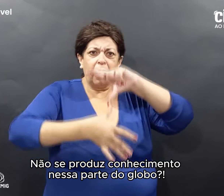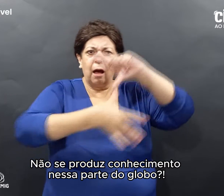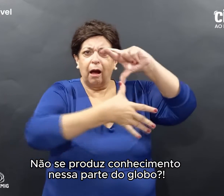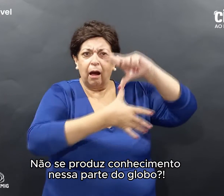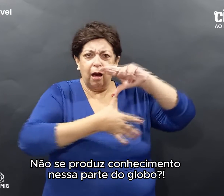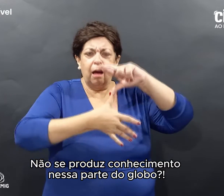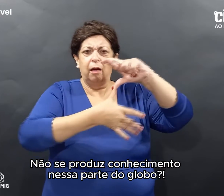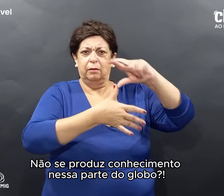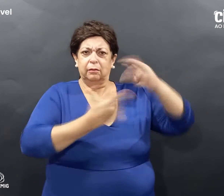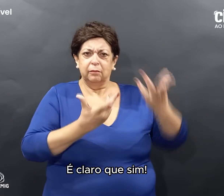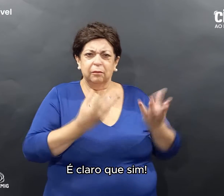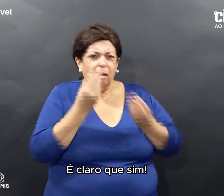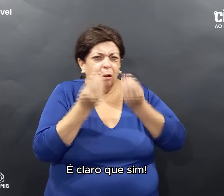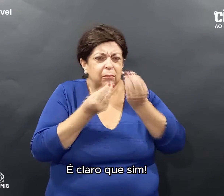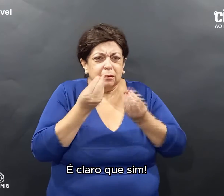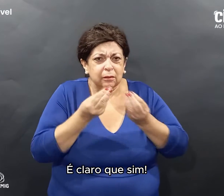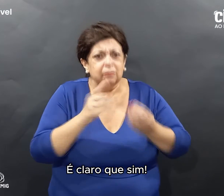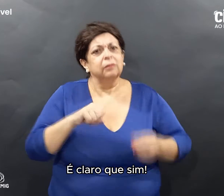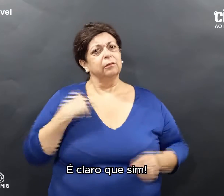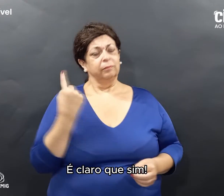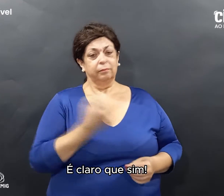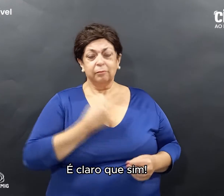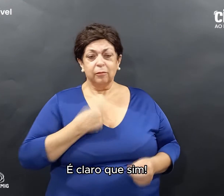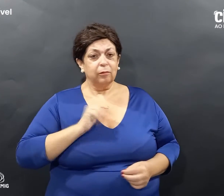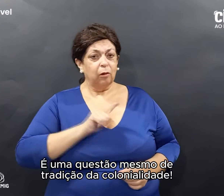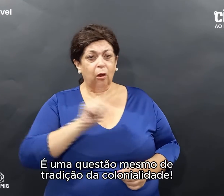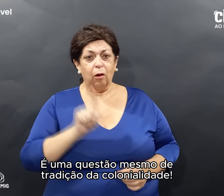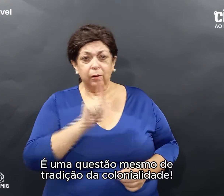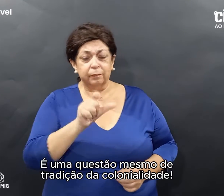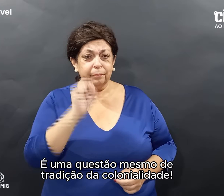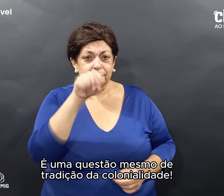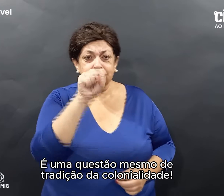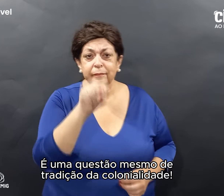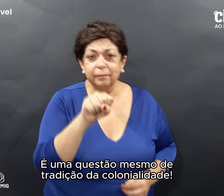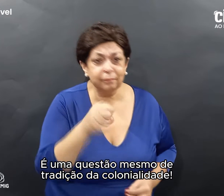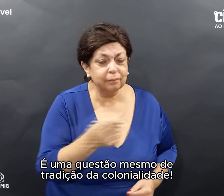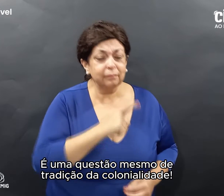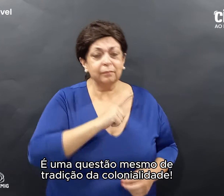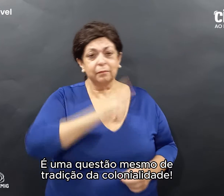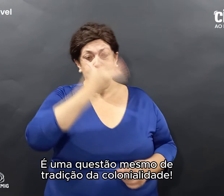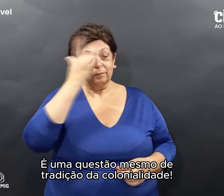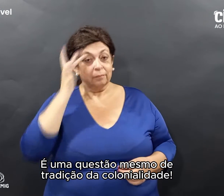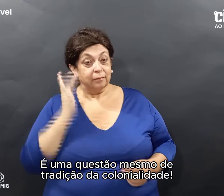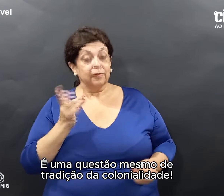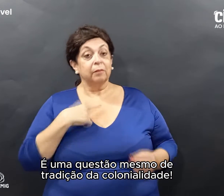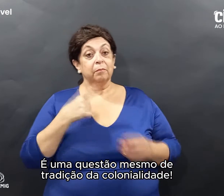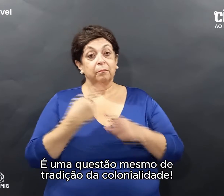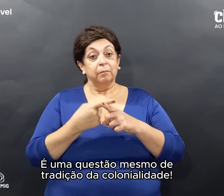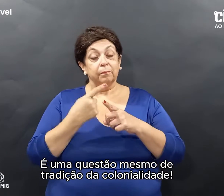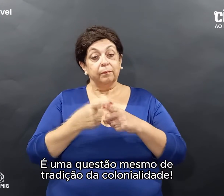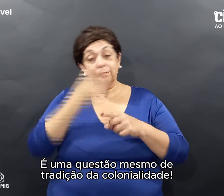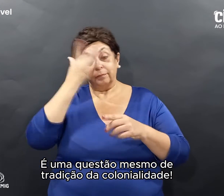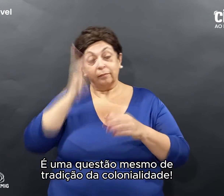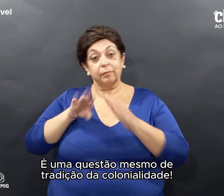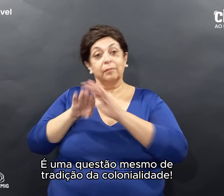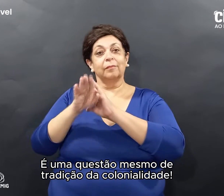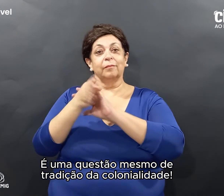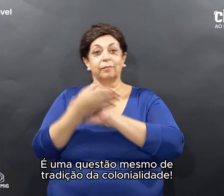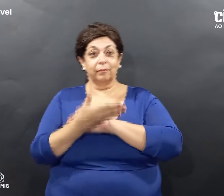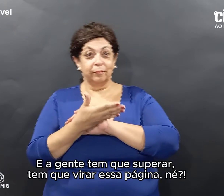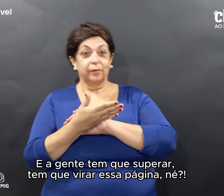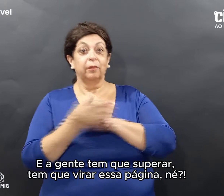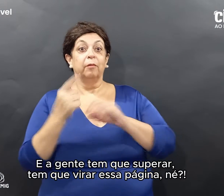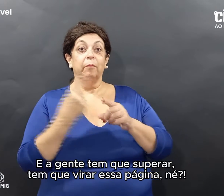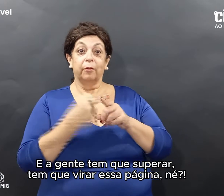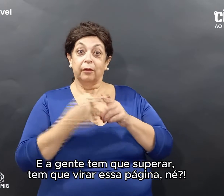nessa parte do globo? É claro que sim, né? É uma questão mesmo de tradição da